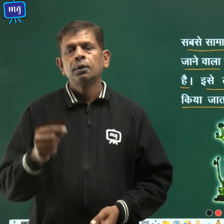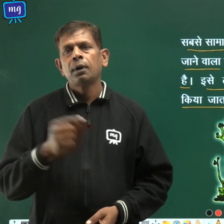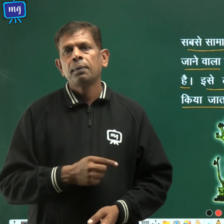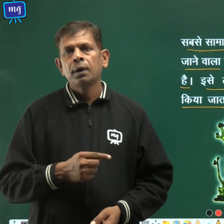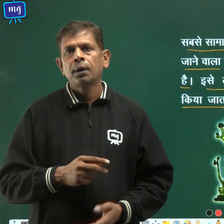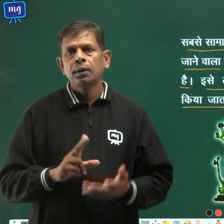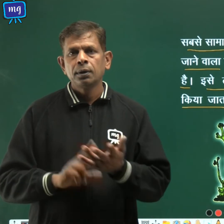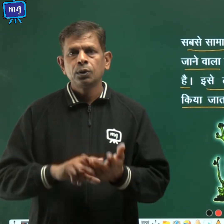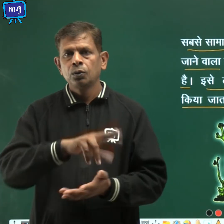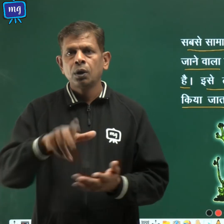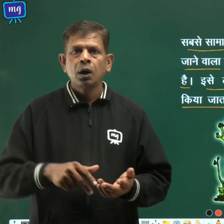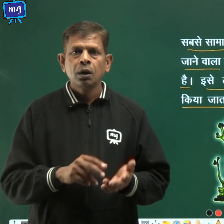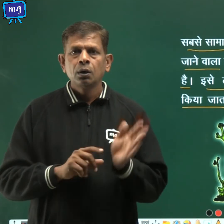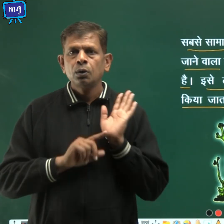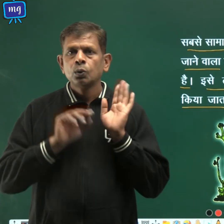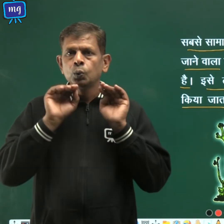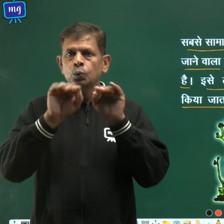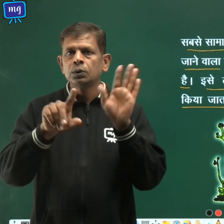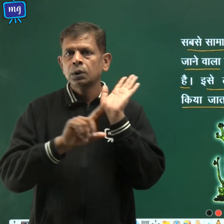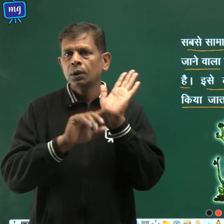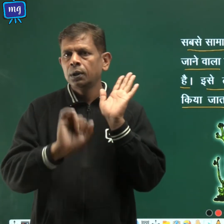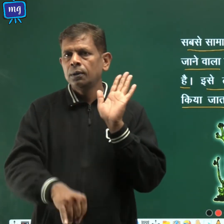एक प्राकृतिक सूचक है।